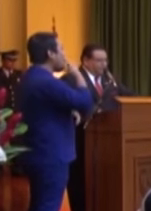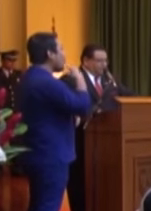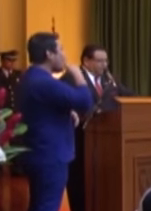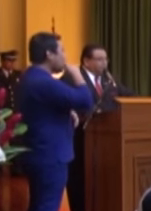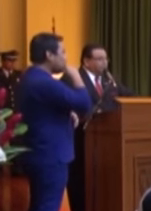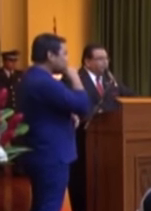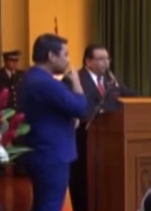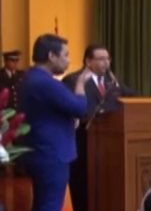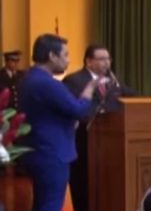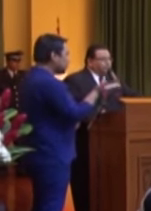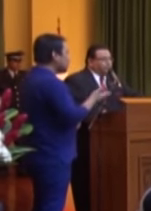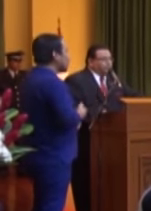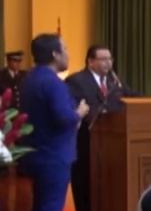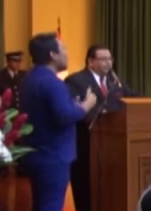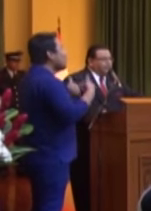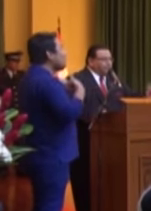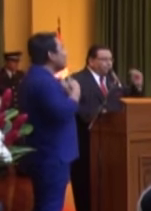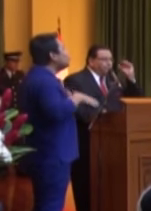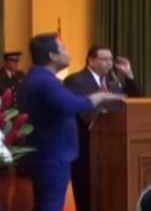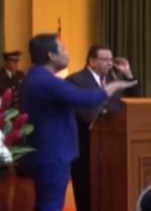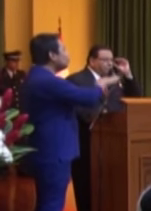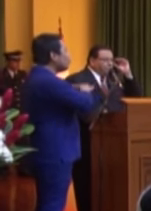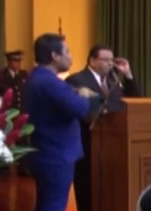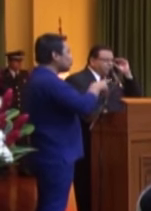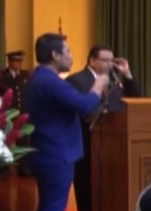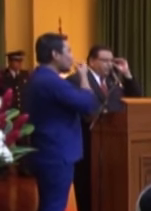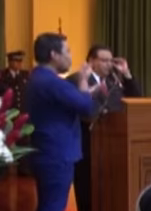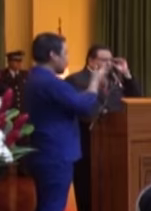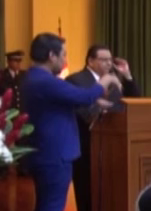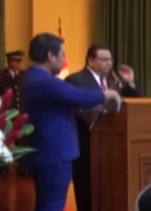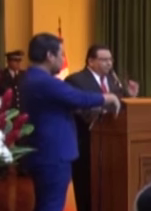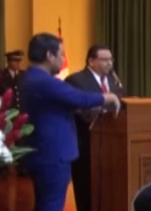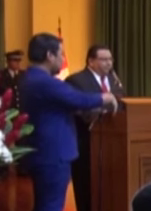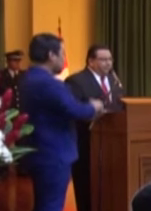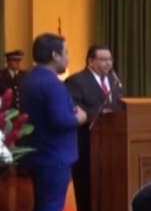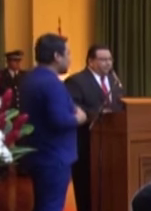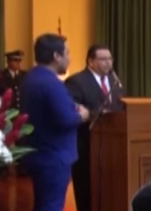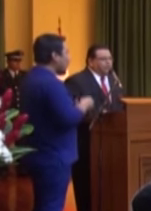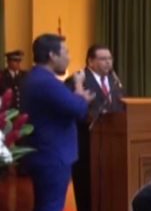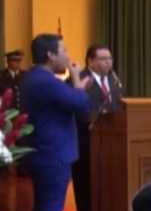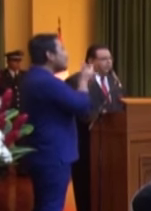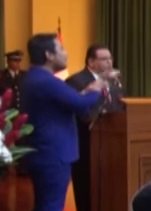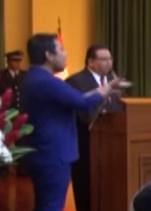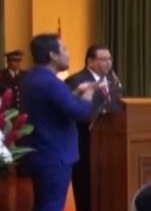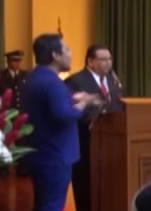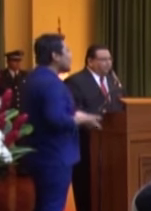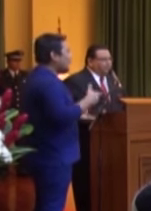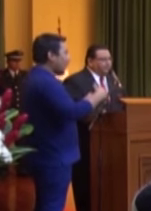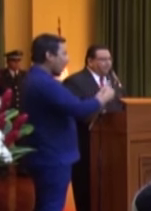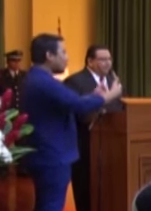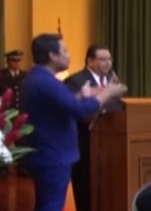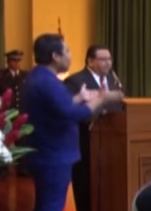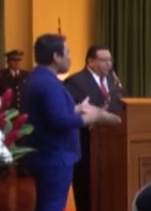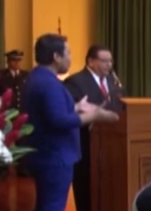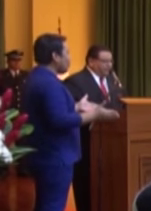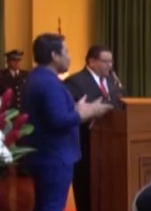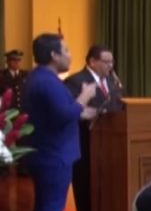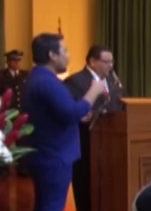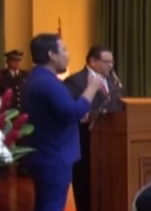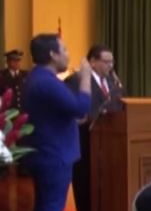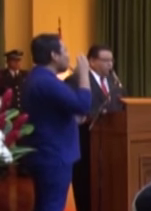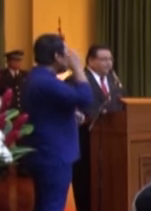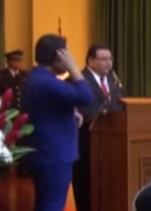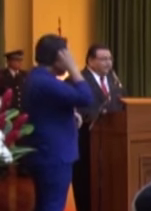y señores, tengan todos ustedes muy buenas noches. Bienvenidos al Salón de Actos de la Municipalidad de